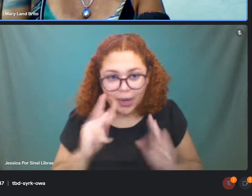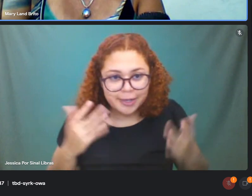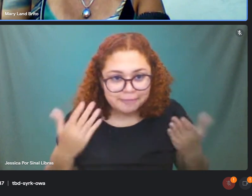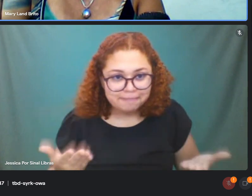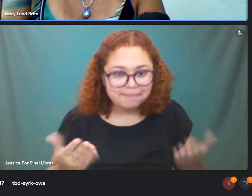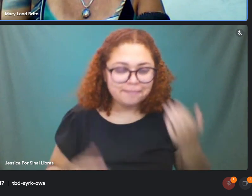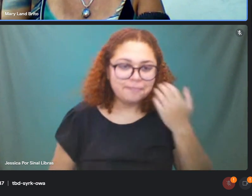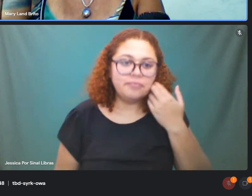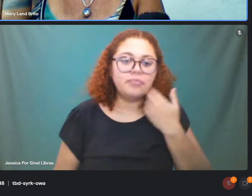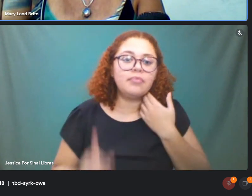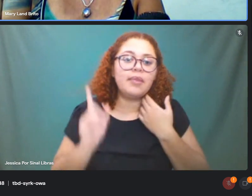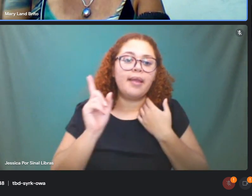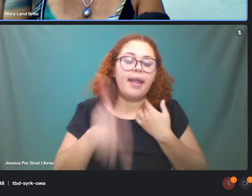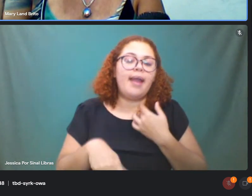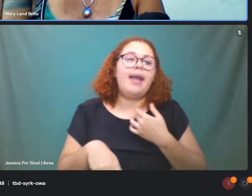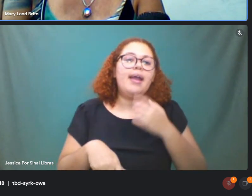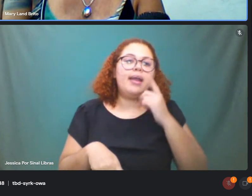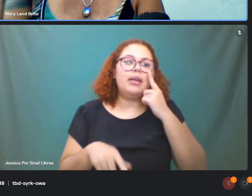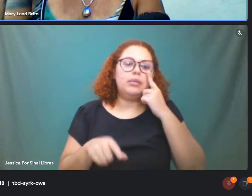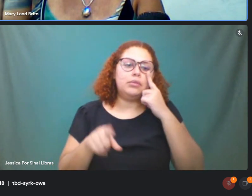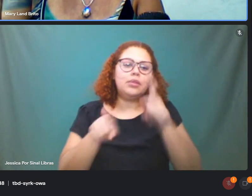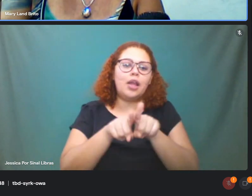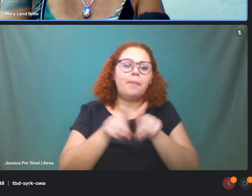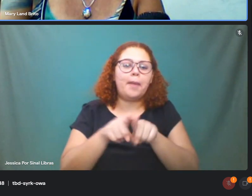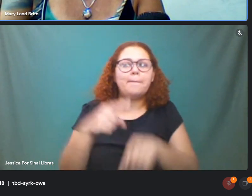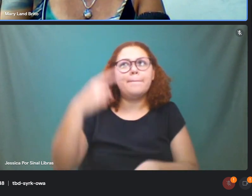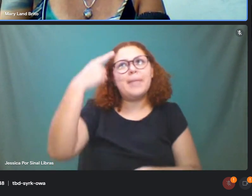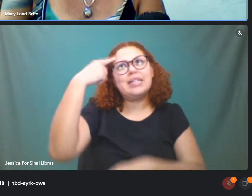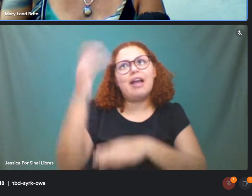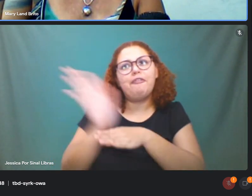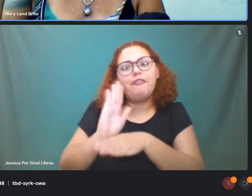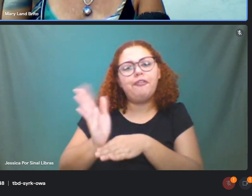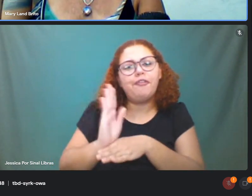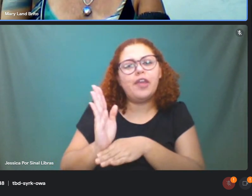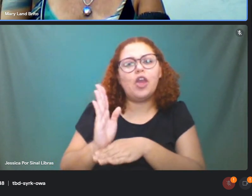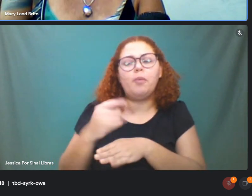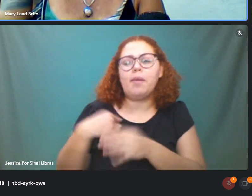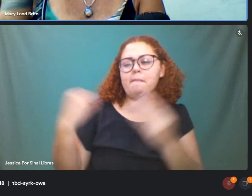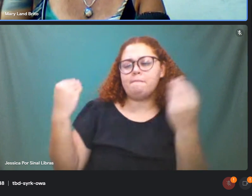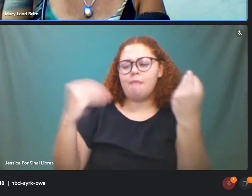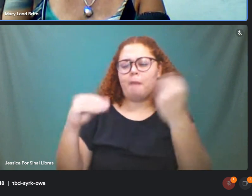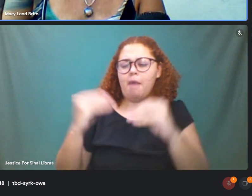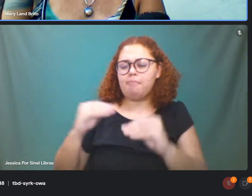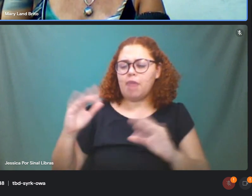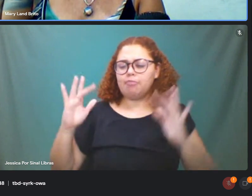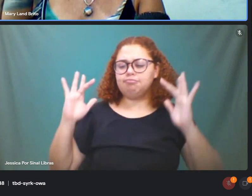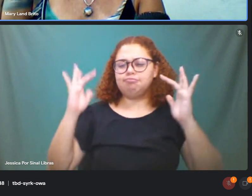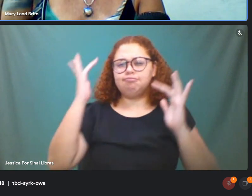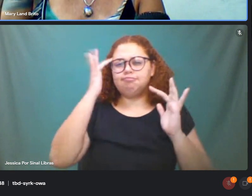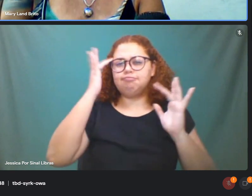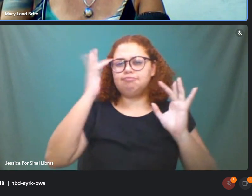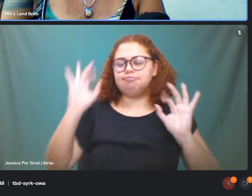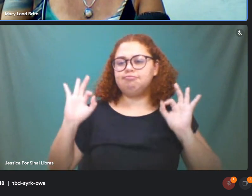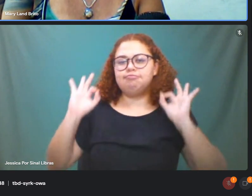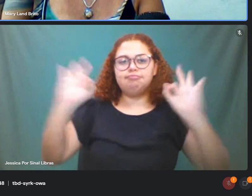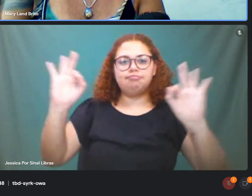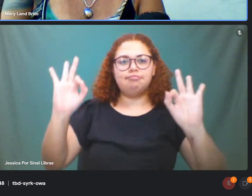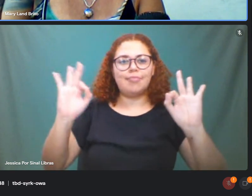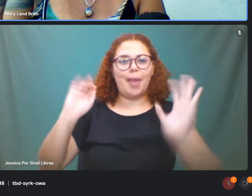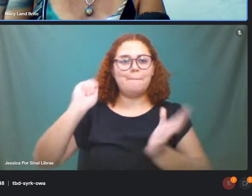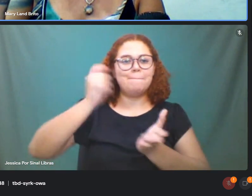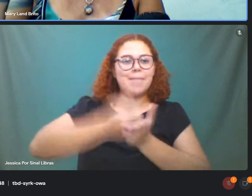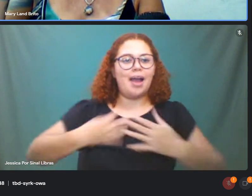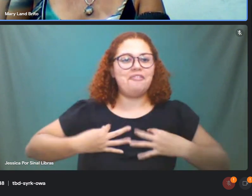E aí é uma forma de você também pensar o seu filme com mais recursos. Colocar dinheiro para figurino, dinheiro para pagar as pessoas que vão